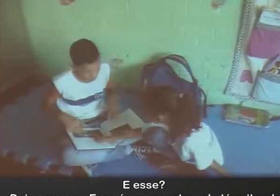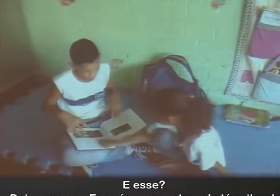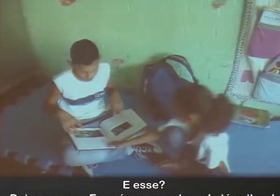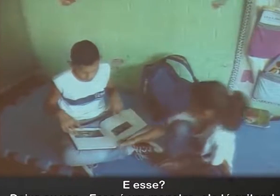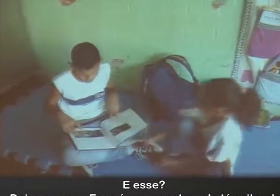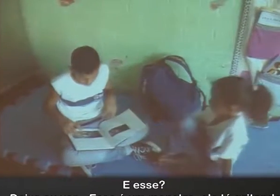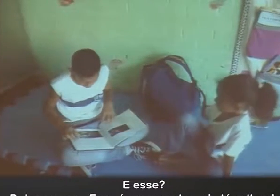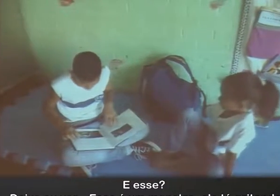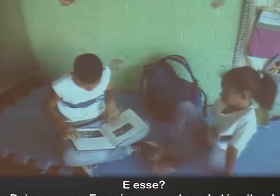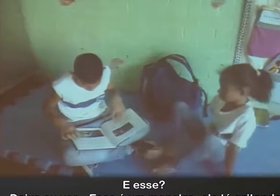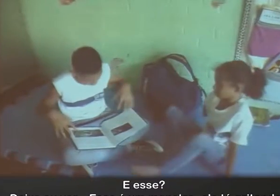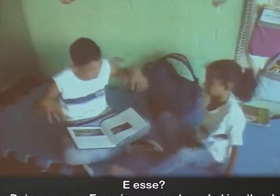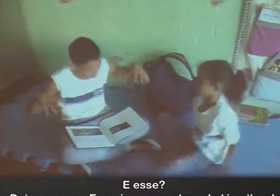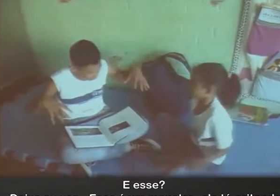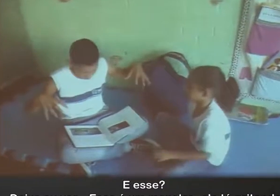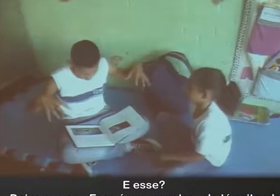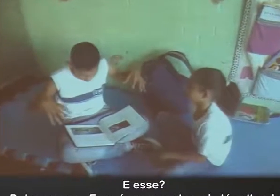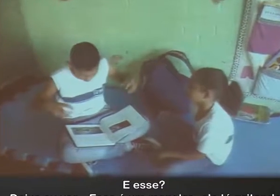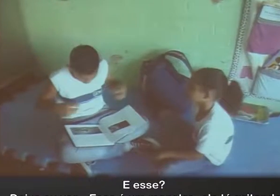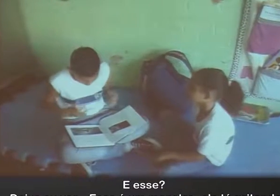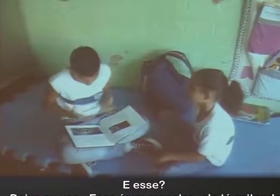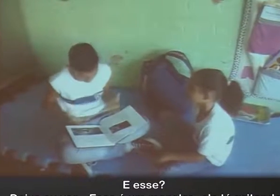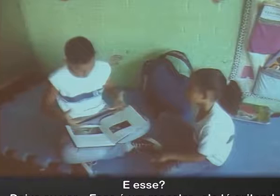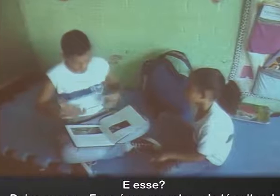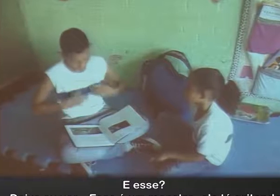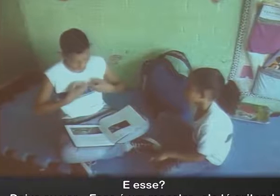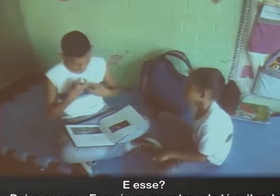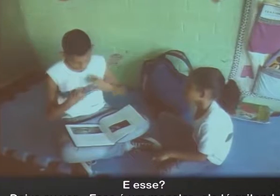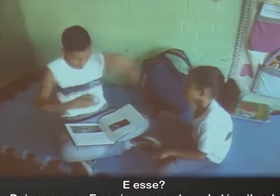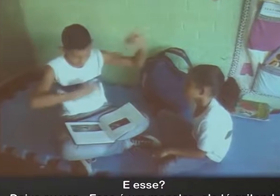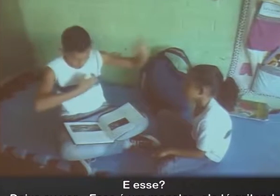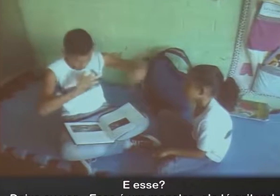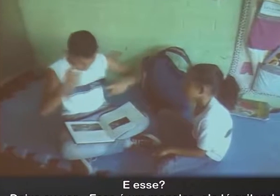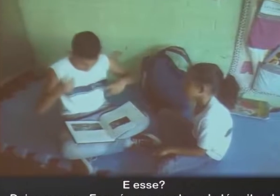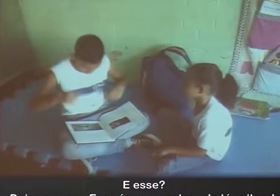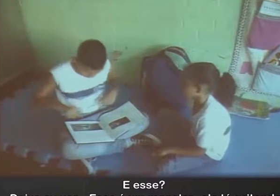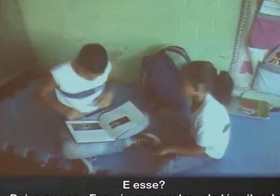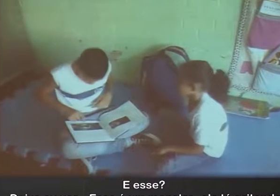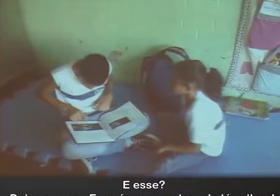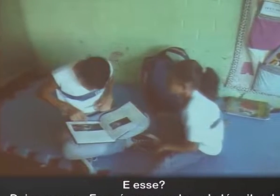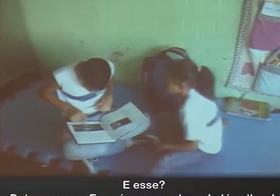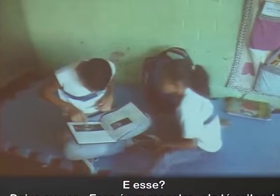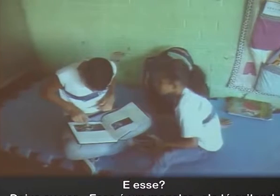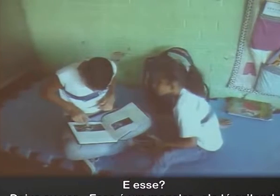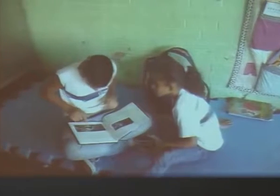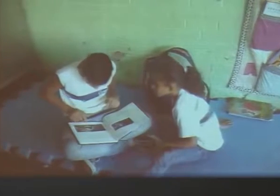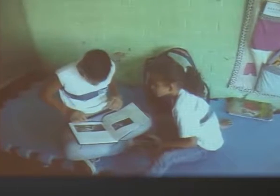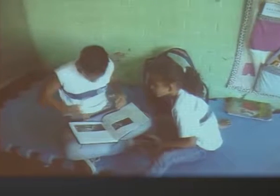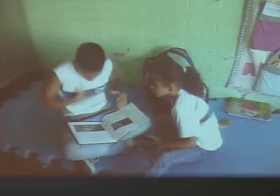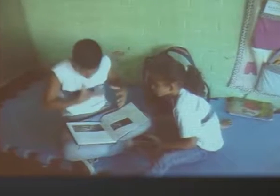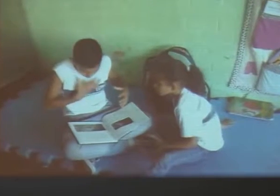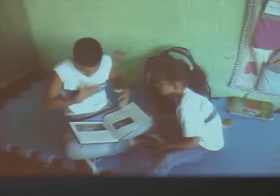E esse? Deixa eu ver. Esse aqui parece que é um monstro. Ele está gritando.